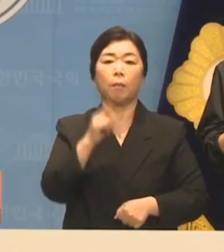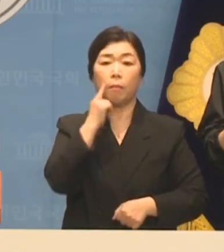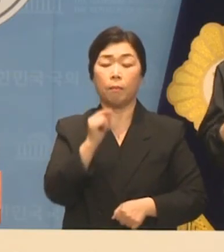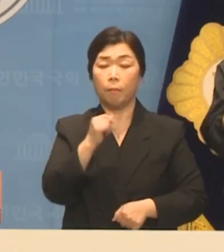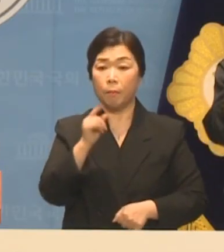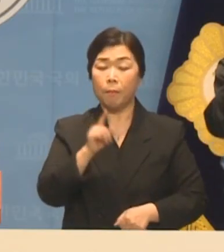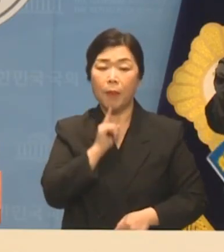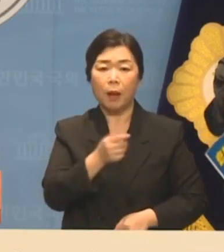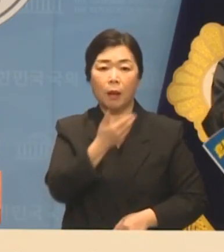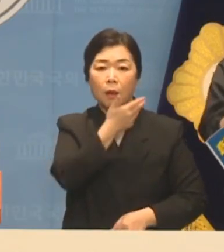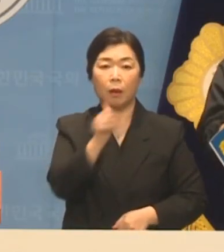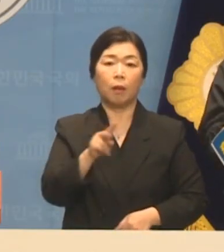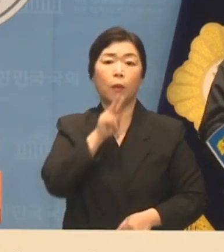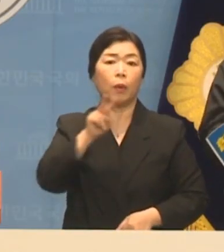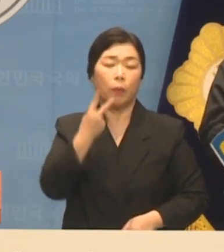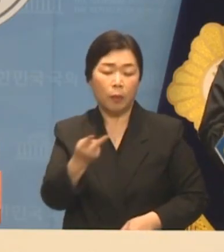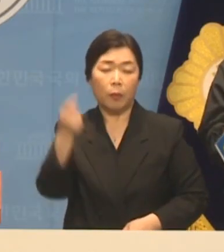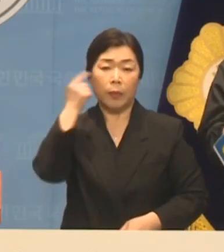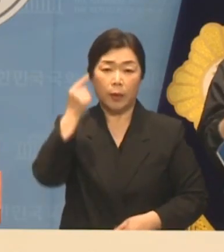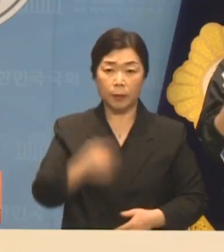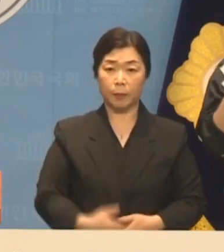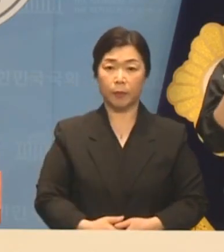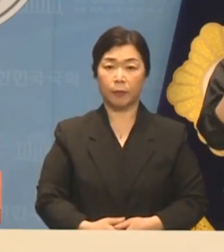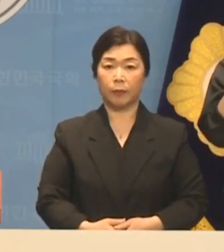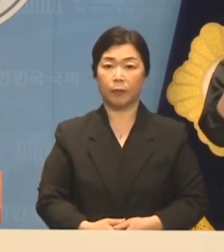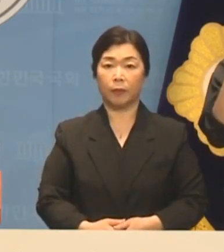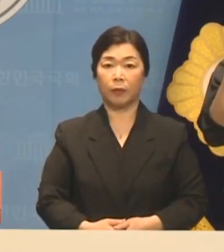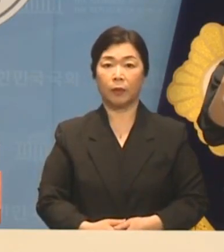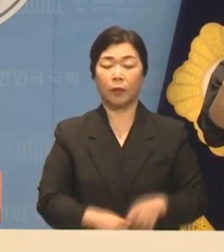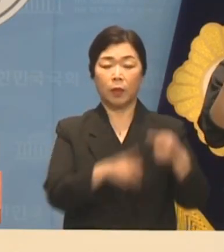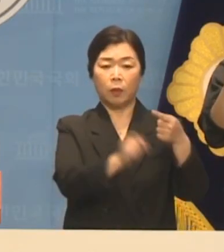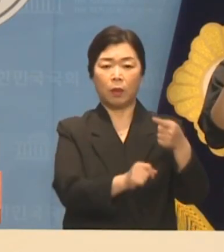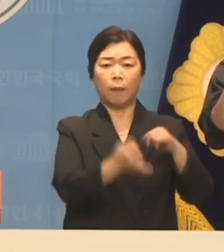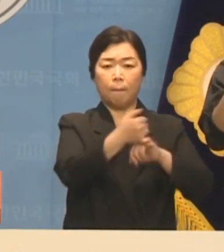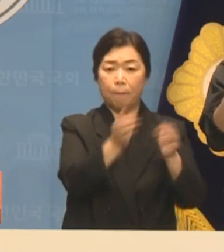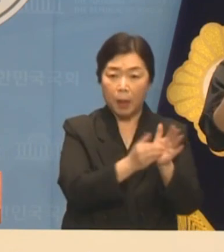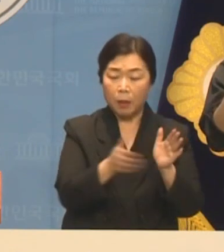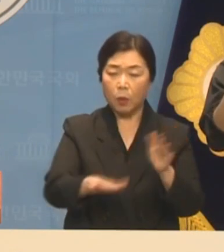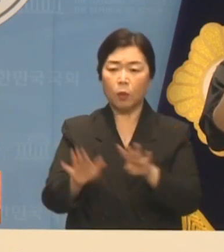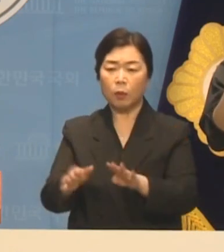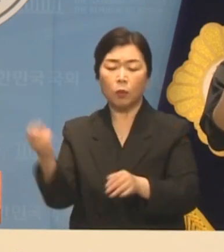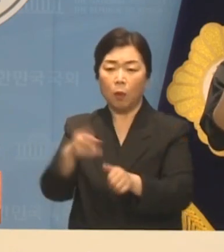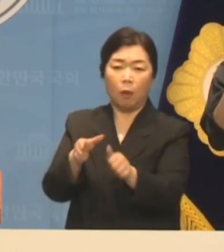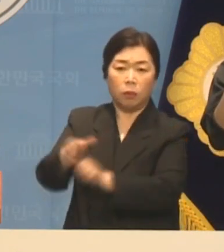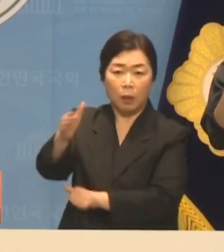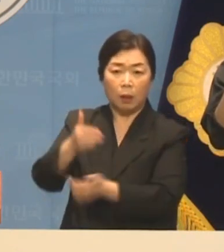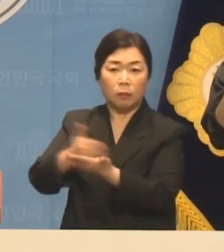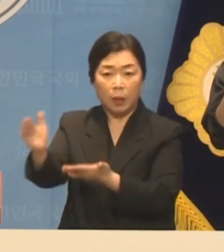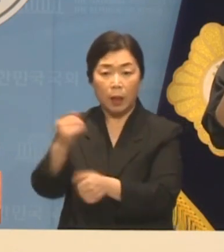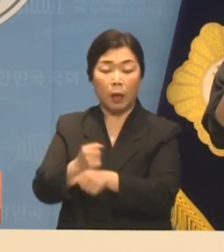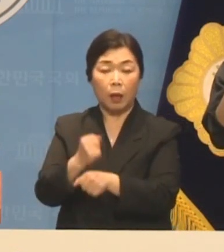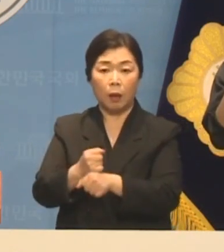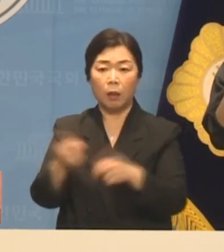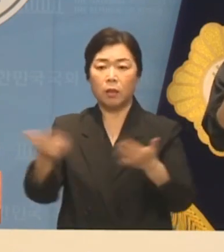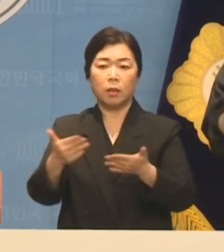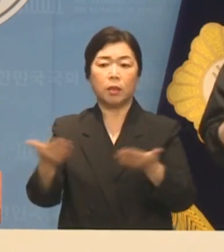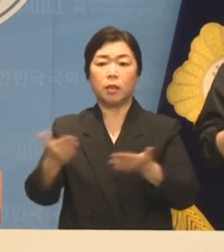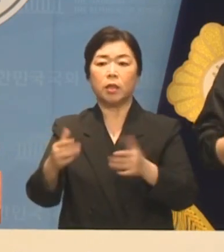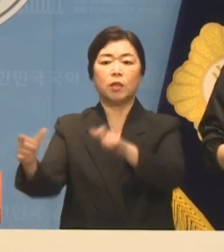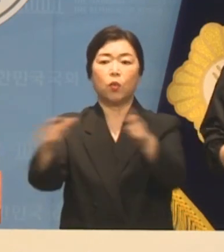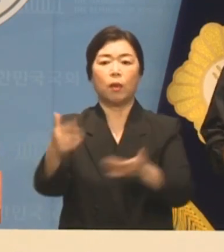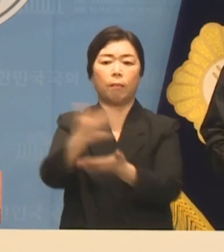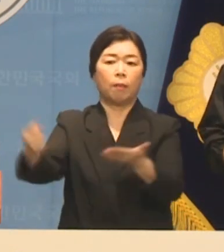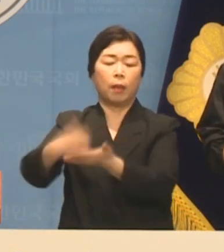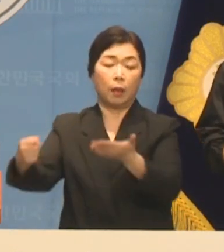것입니까? 이번 클렌징은 명백한 노조 탄압입니다. 정당한 쟁의행위를 이유로 조합원에게 보복성 인사조치를 가하고